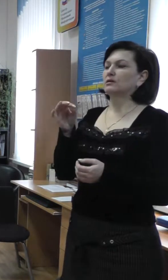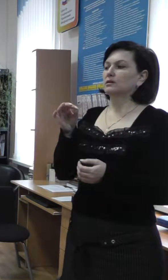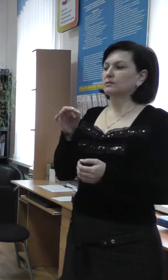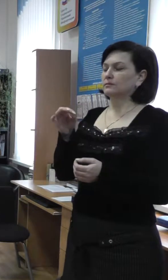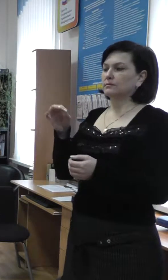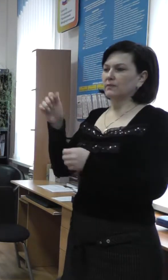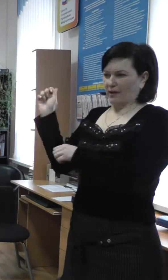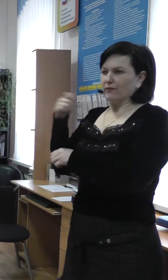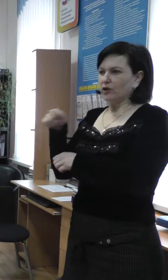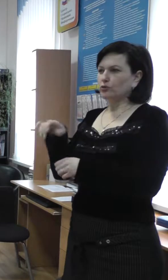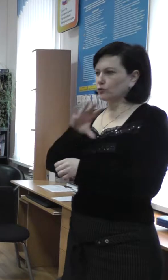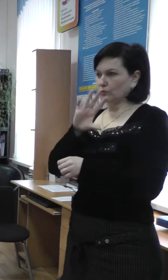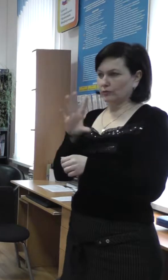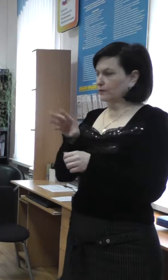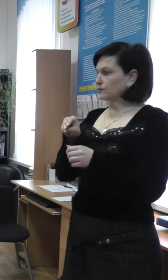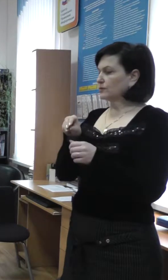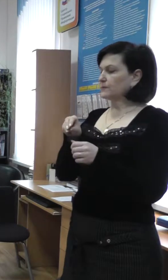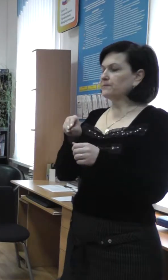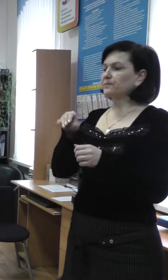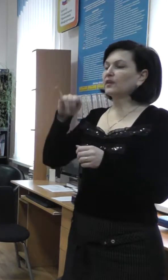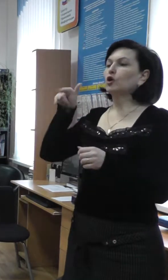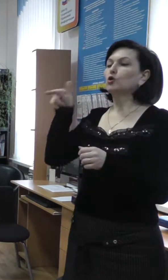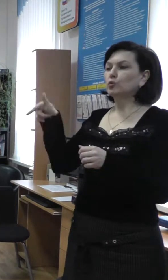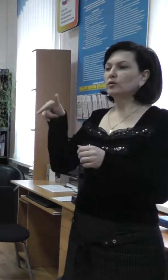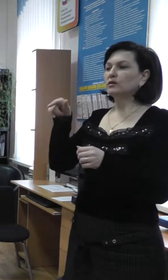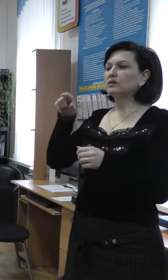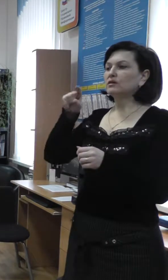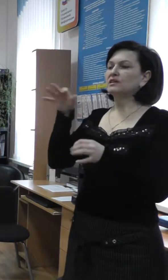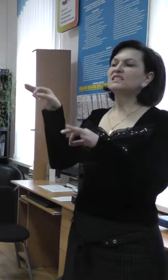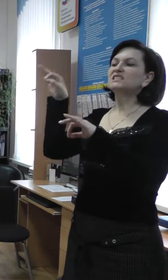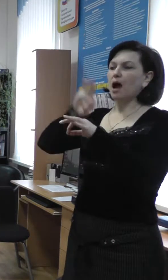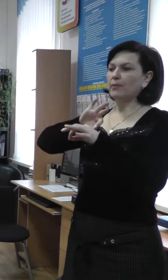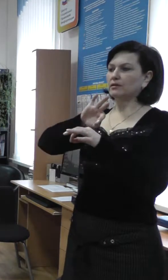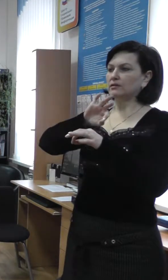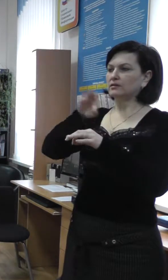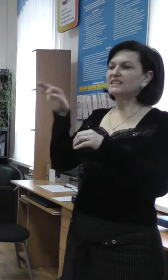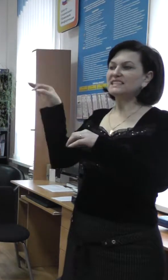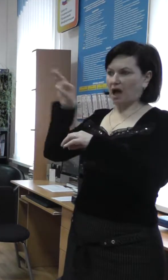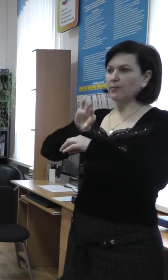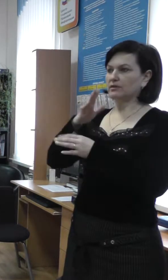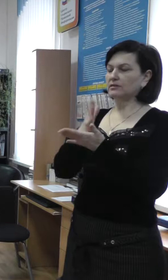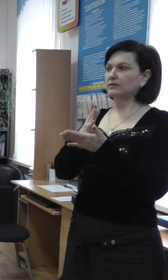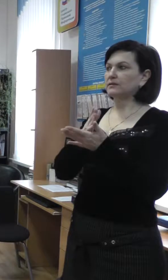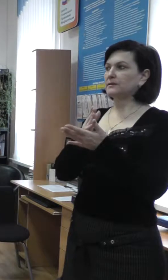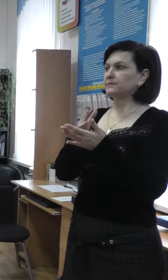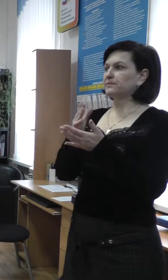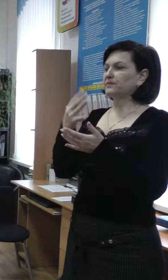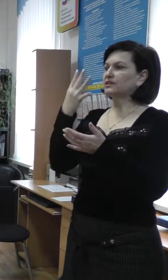детьми. Город расположен на юго-западном склоне Ставропольской возвышенности. В пределах высот от